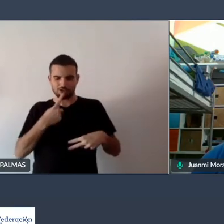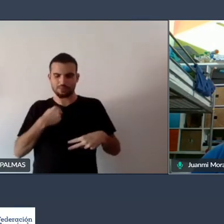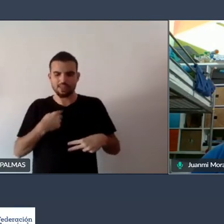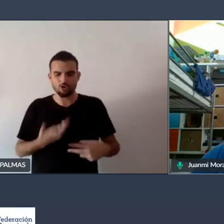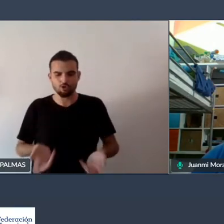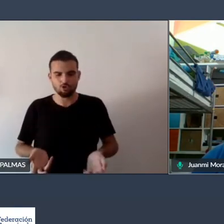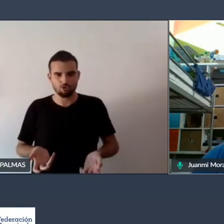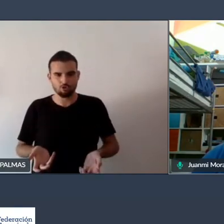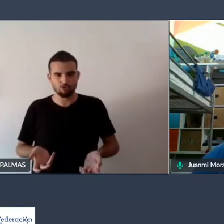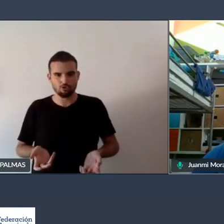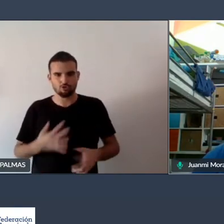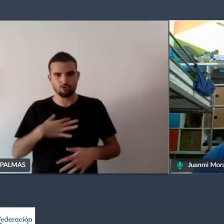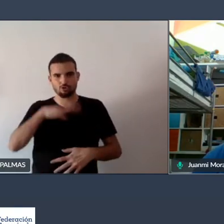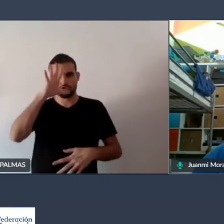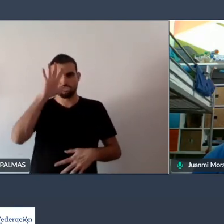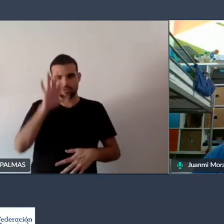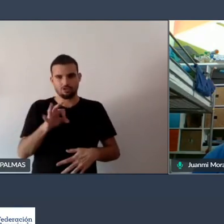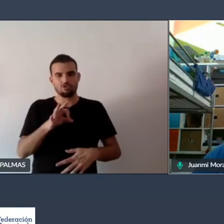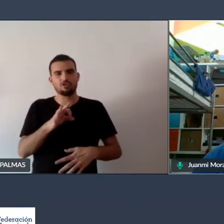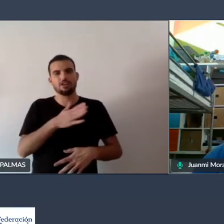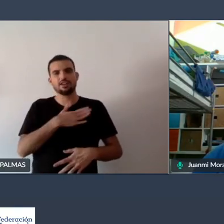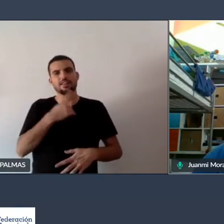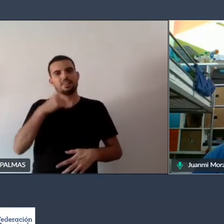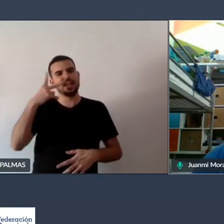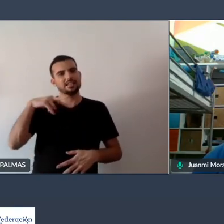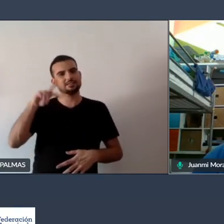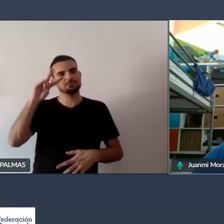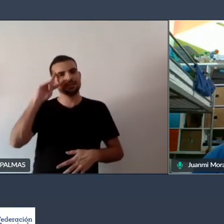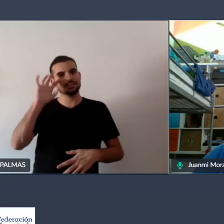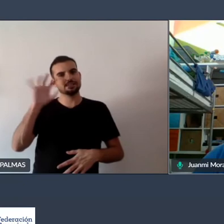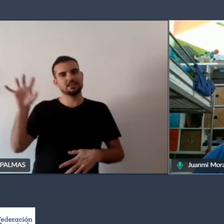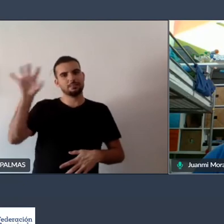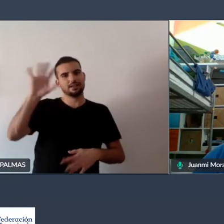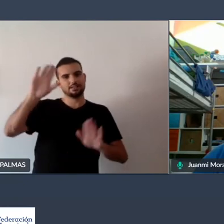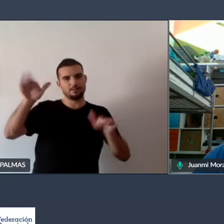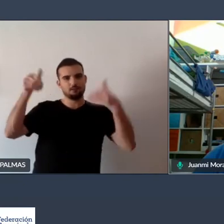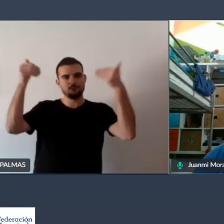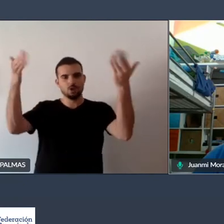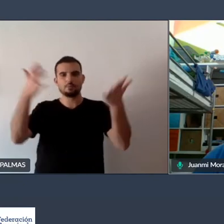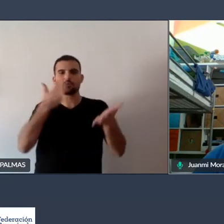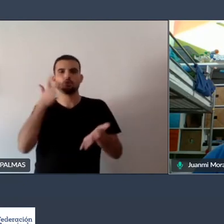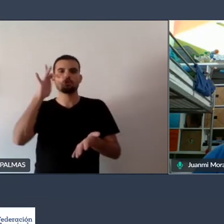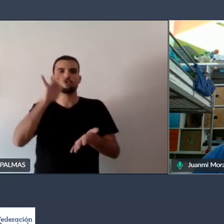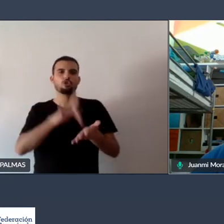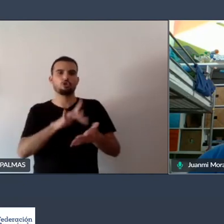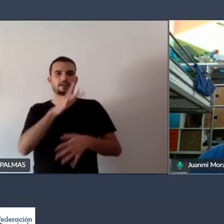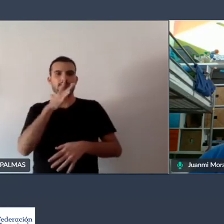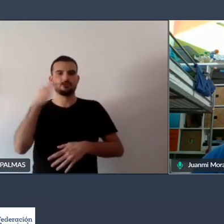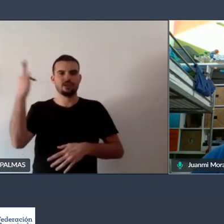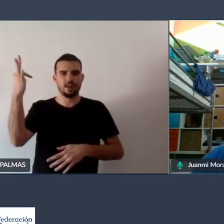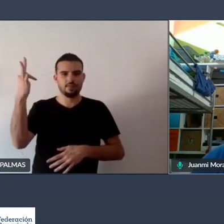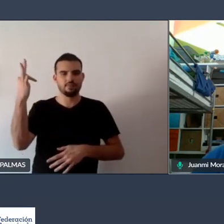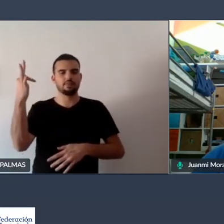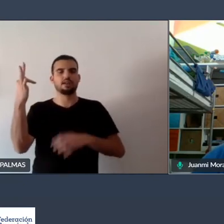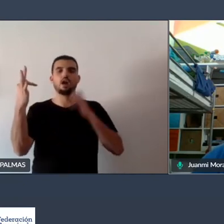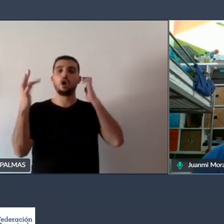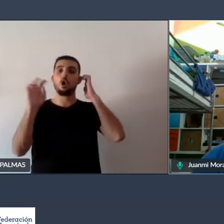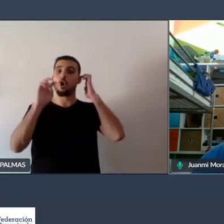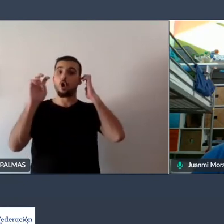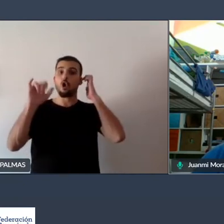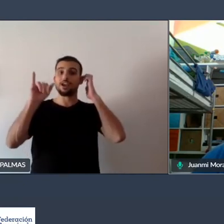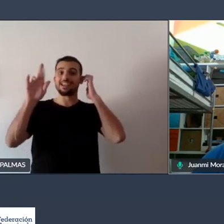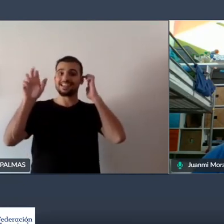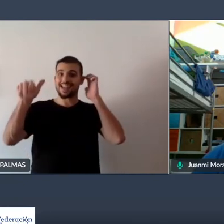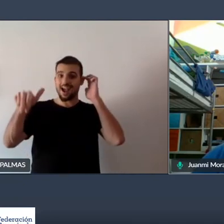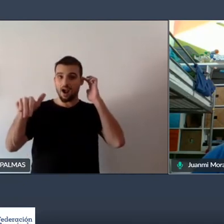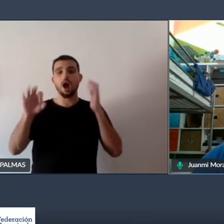Te supongo que será el tema de la experiencia que has obtenido en los países de fuera, tanto cuando has estado en Francia, jugando en otros países, en Irán,